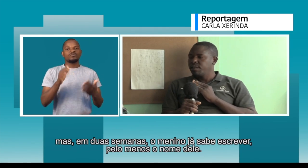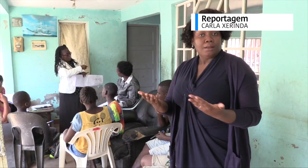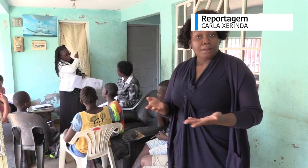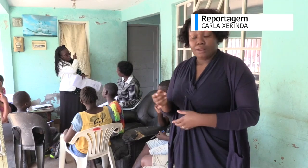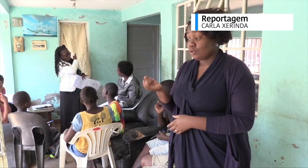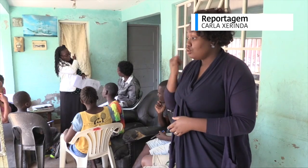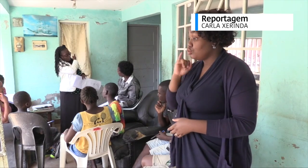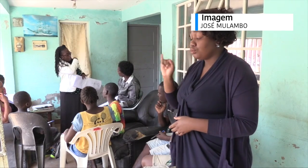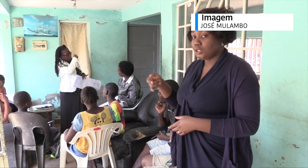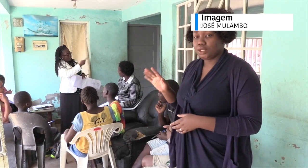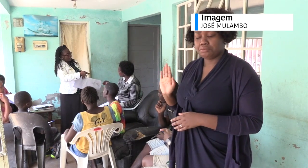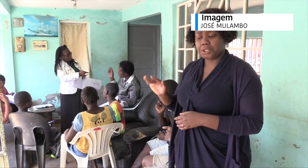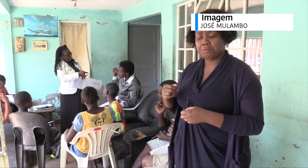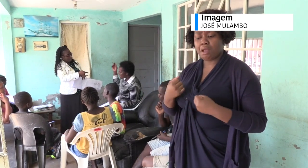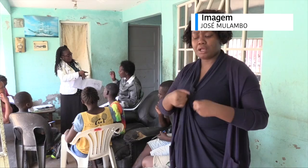dele.